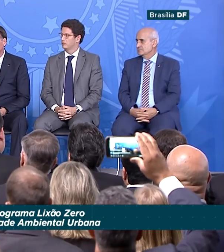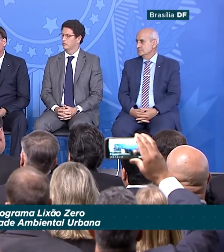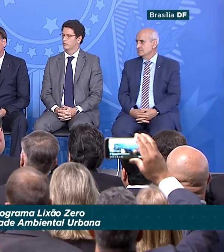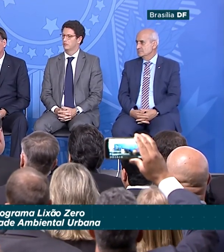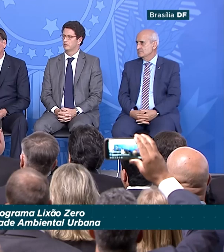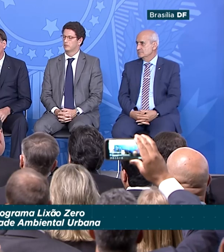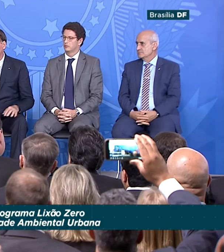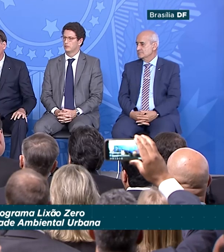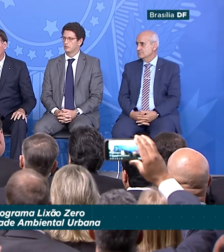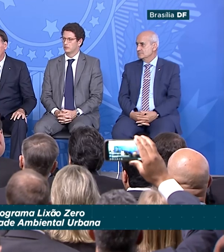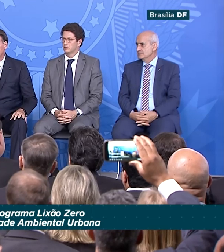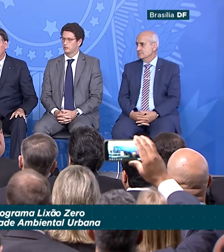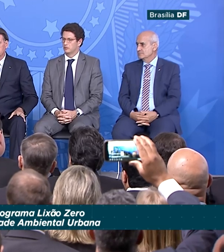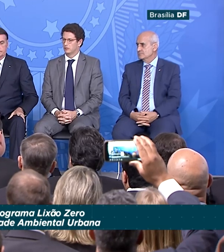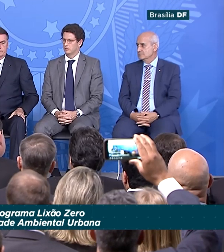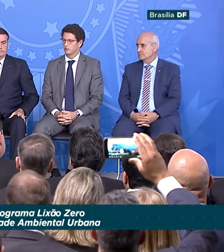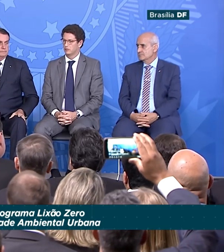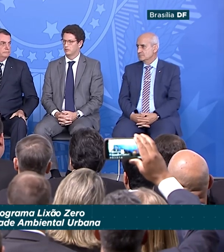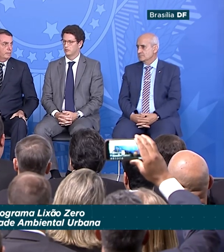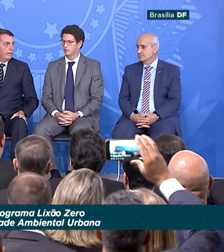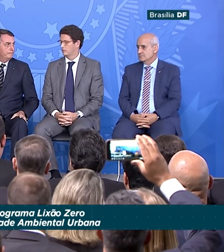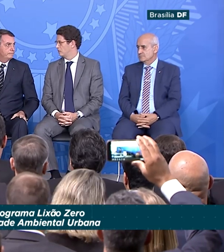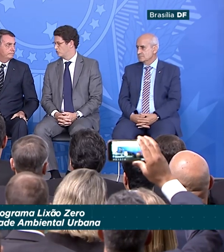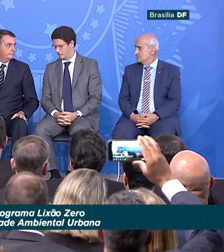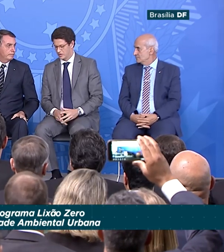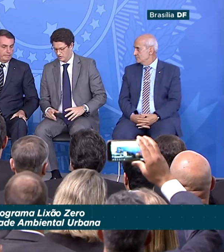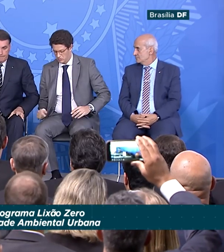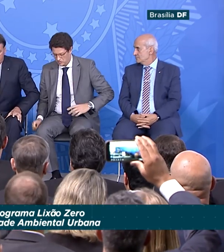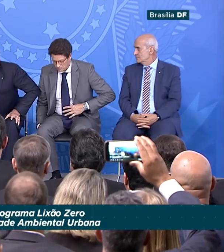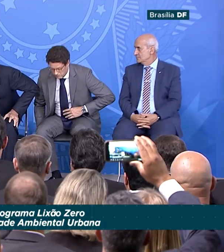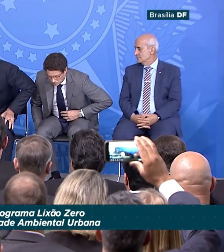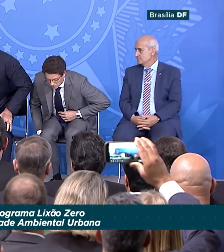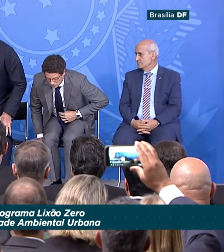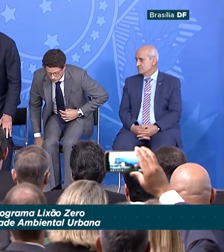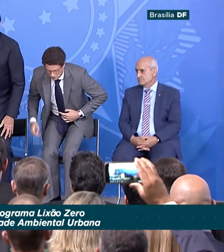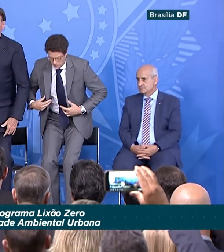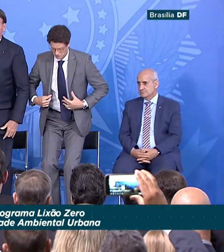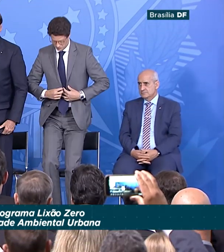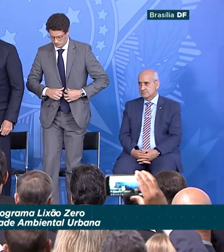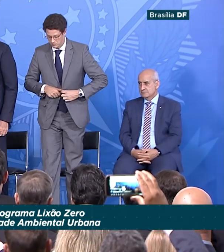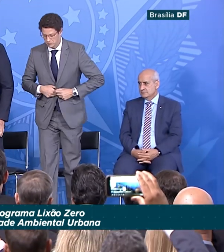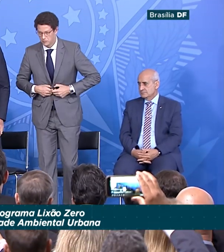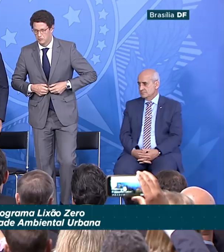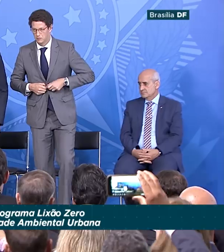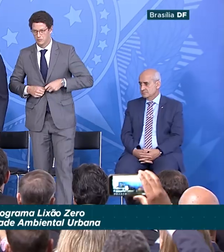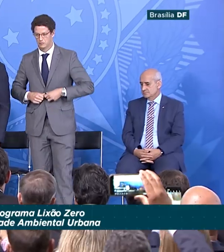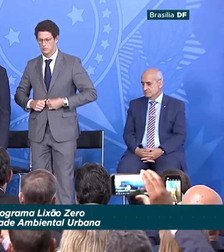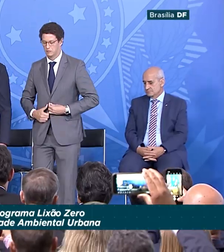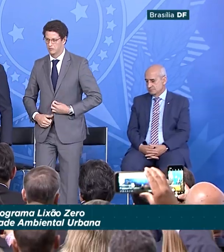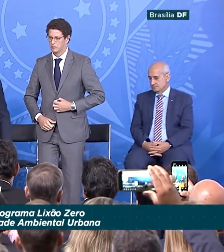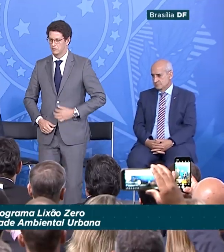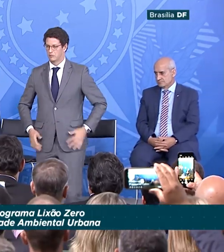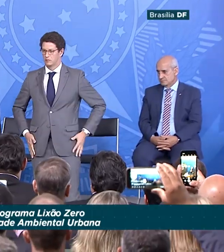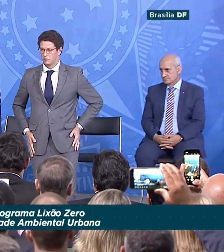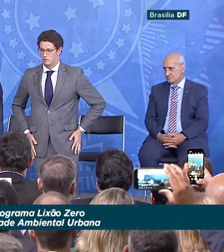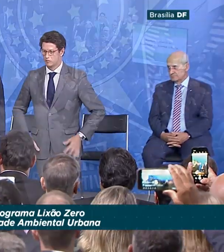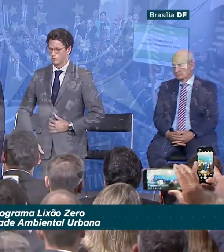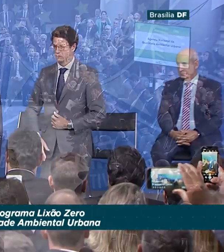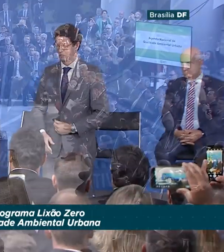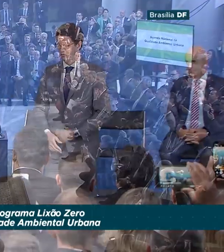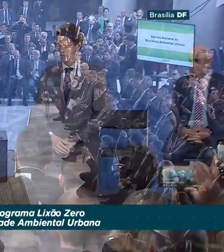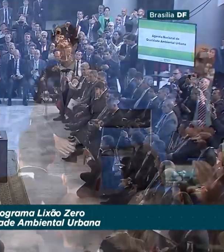Convidamos neste momento o presidente da República, Jair Bolsonaro, a assinar decreto que regulamenta o inciso 6º do